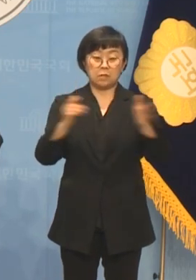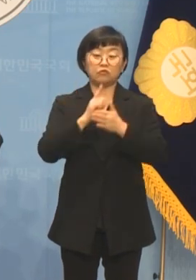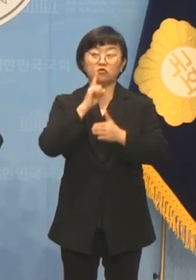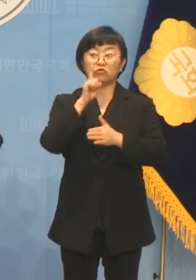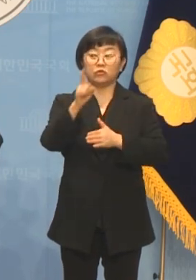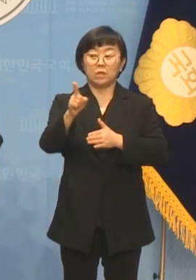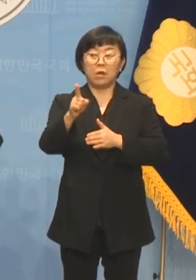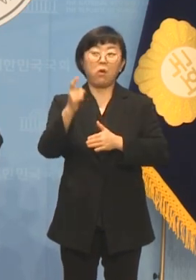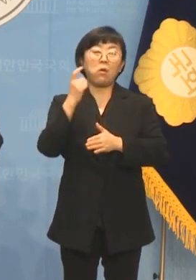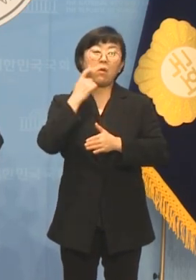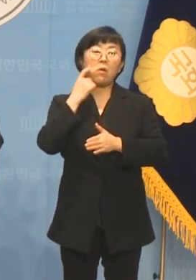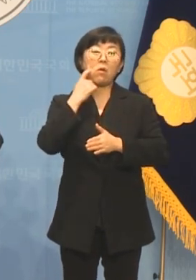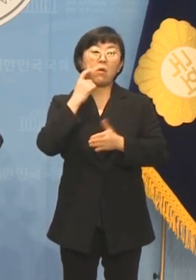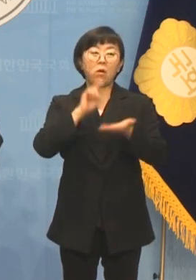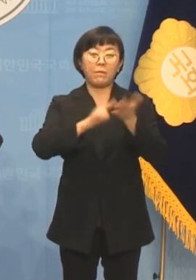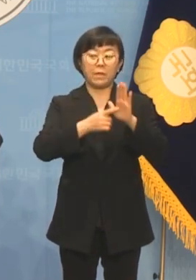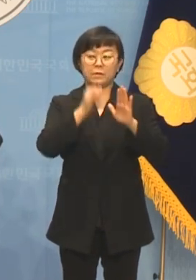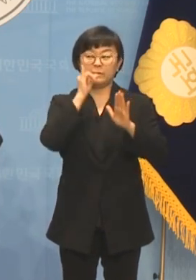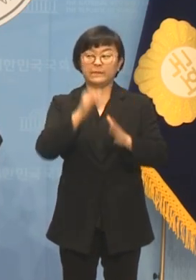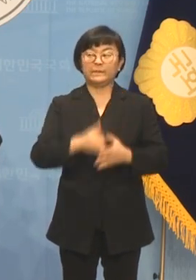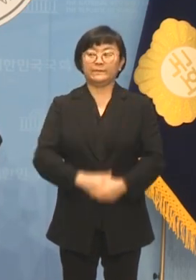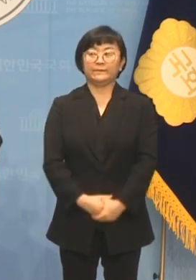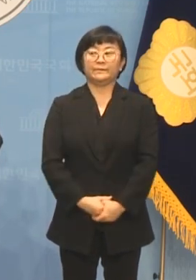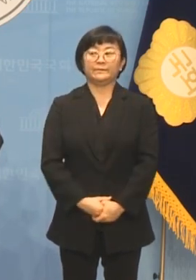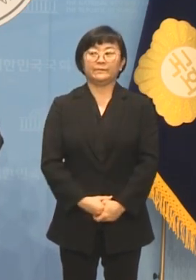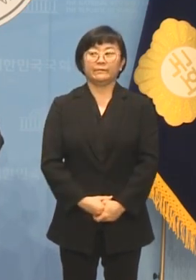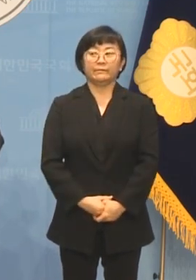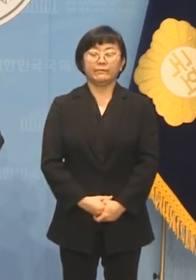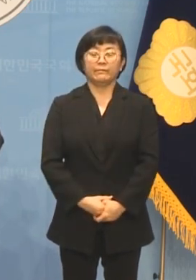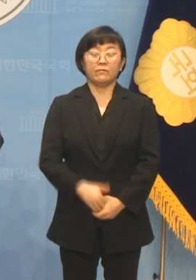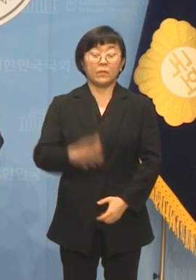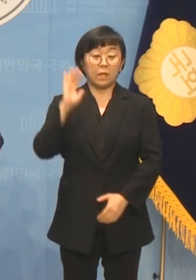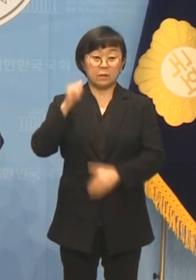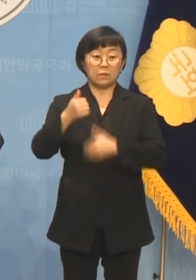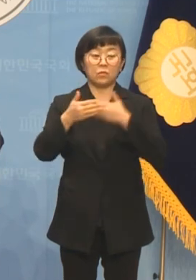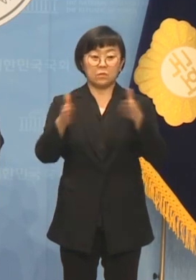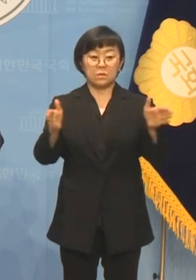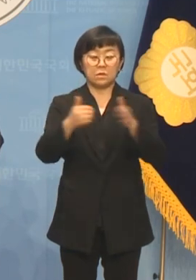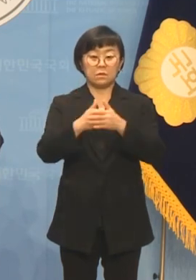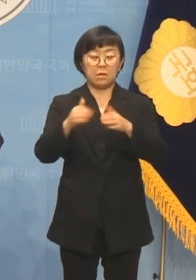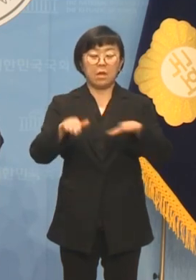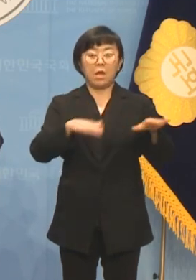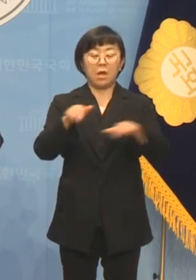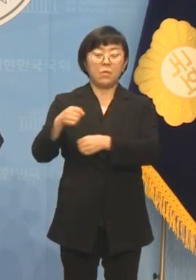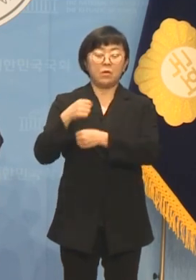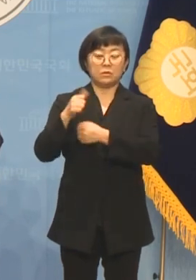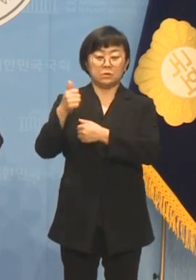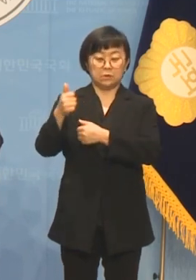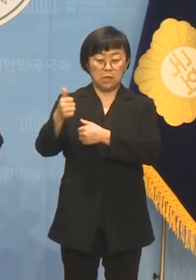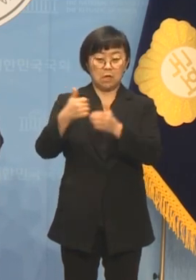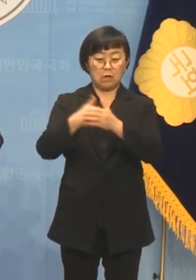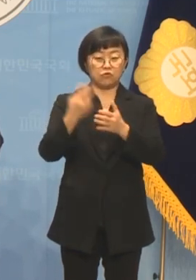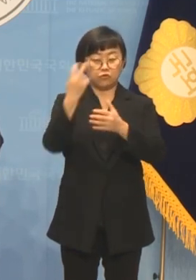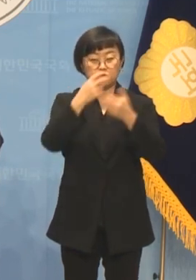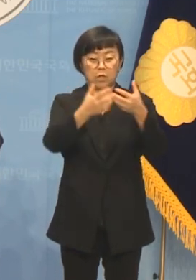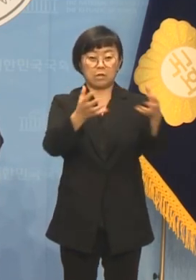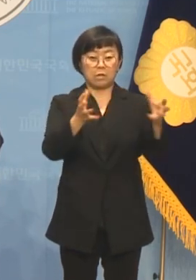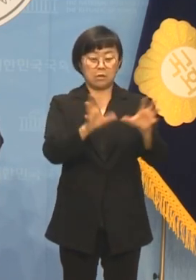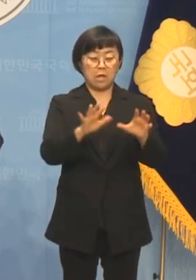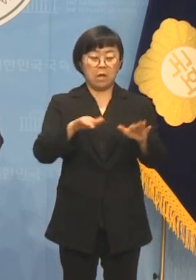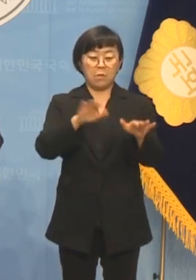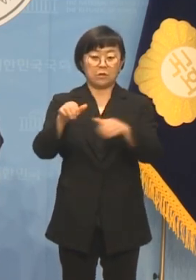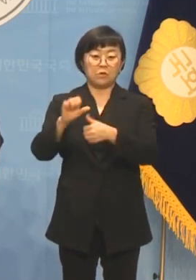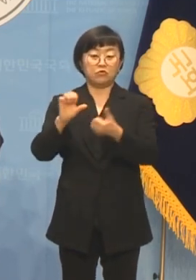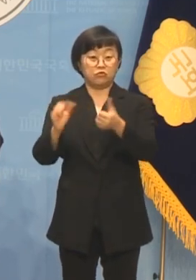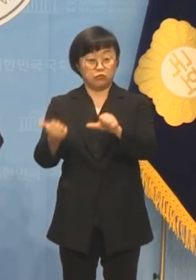주장이 거짓으로 드러나고 있습니다. 대통령실은 해병대 수사단으로부터 해병대원